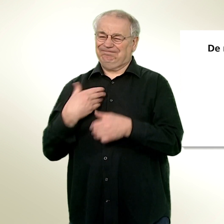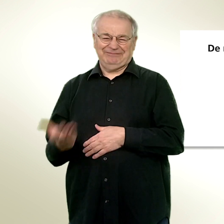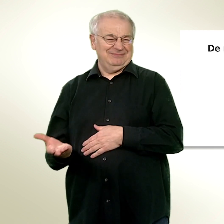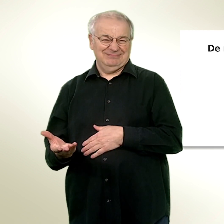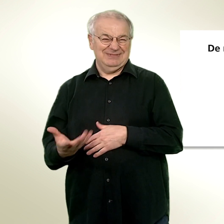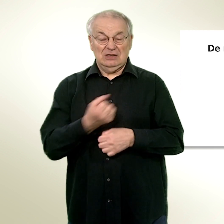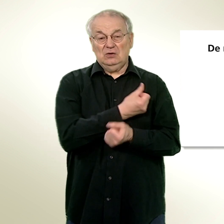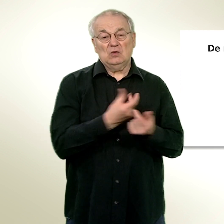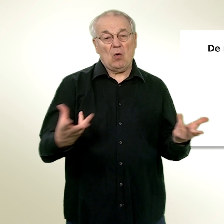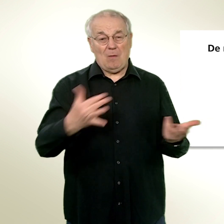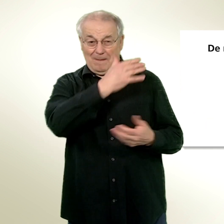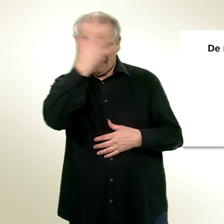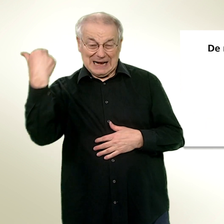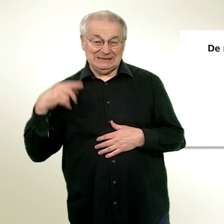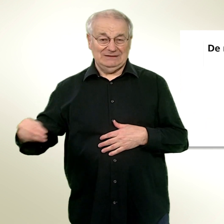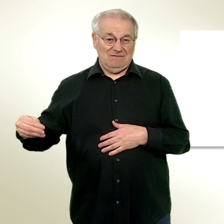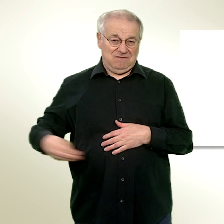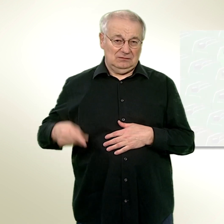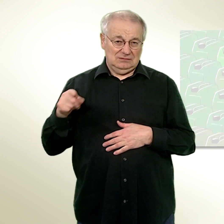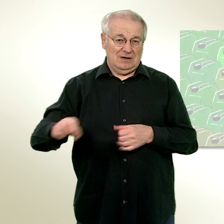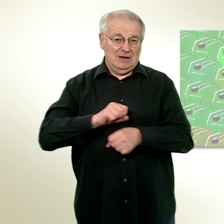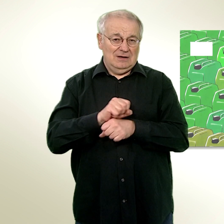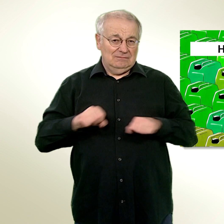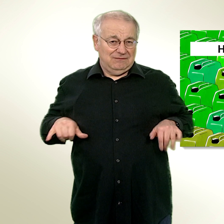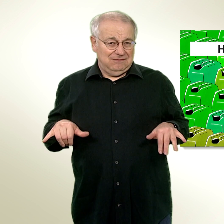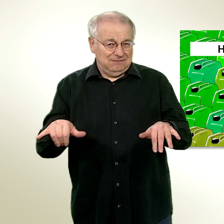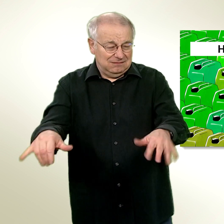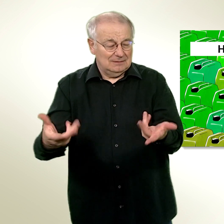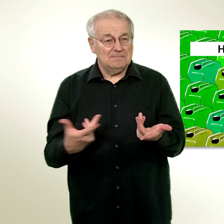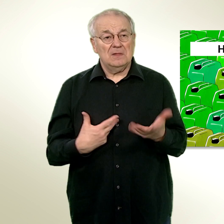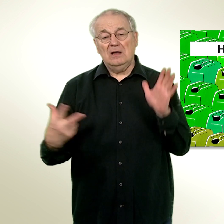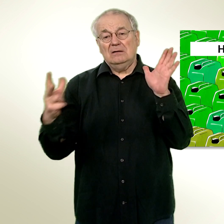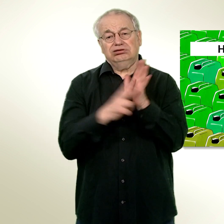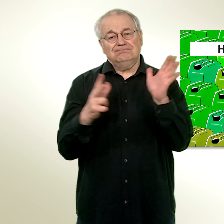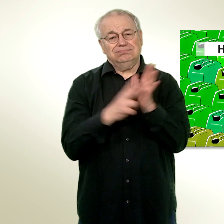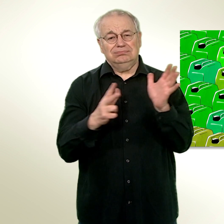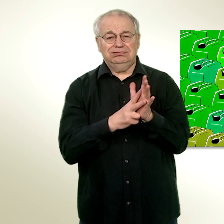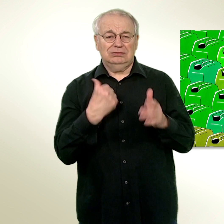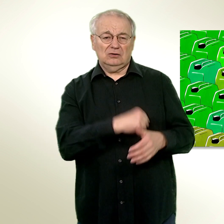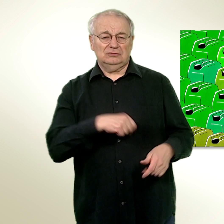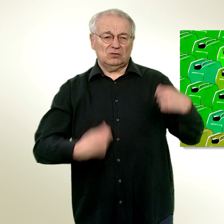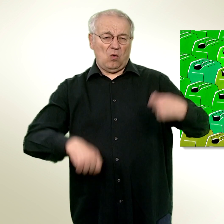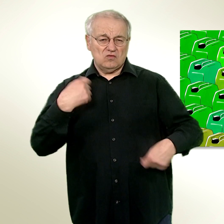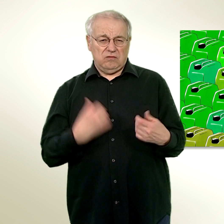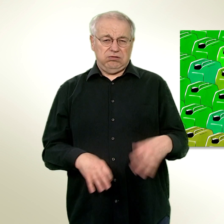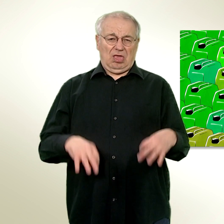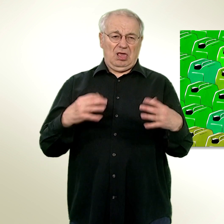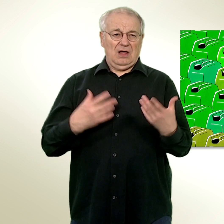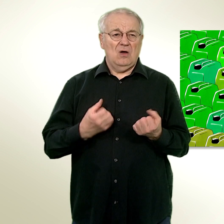maladies seraient liées à ces pesticides. L'homologation est selon lui trop laxiste en Suisse. De nombreux